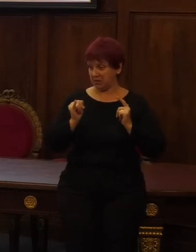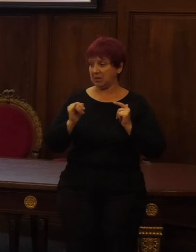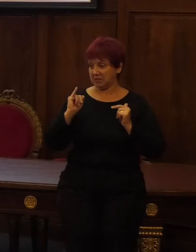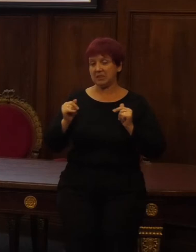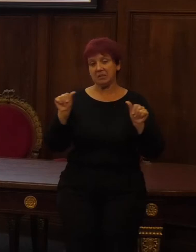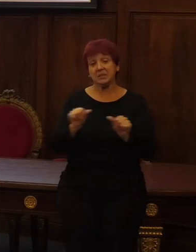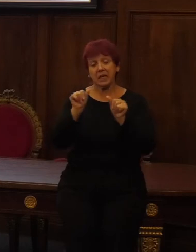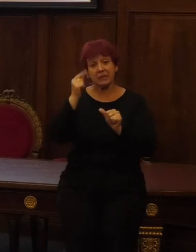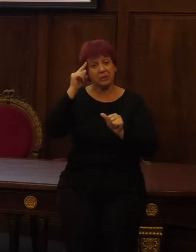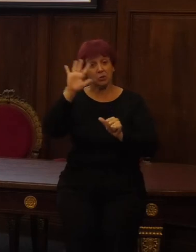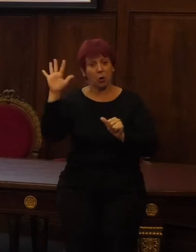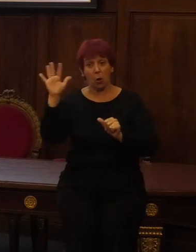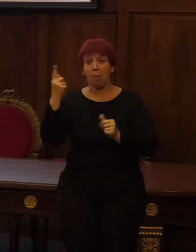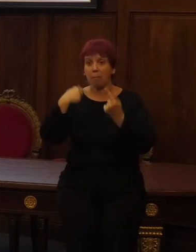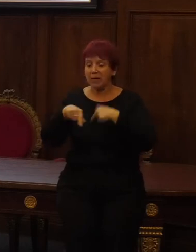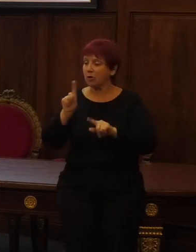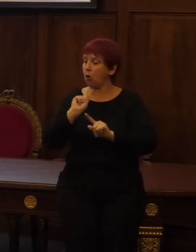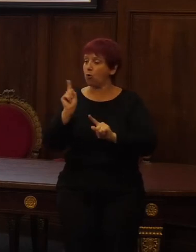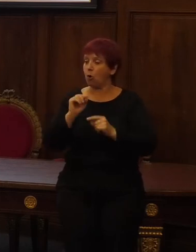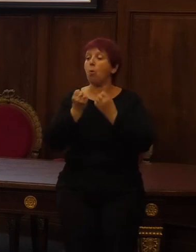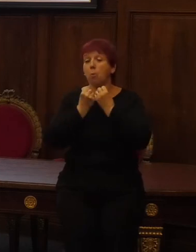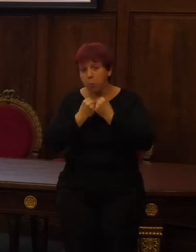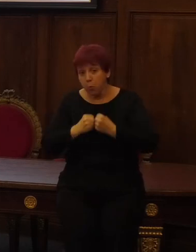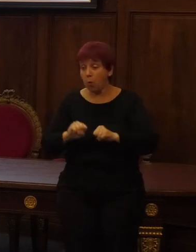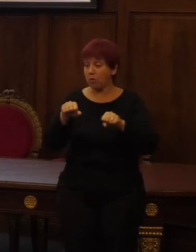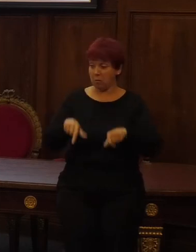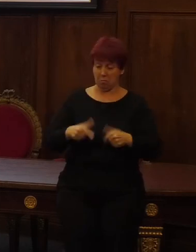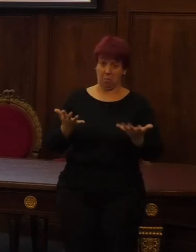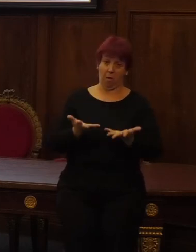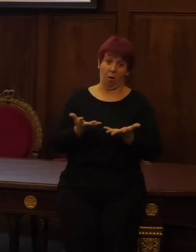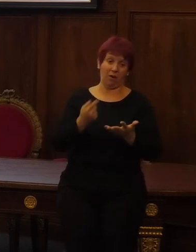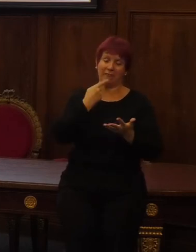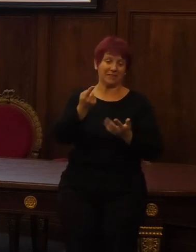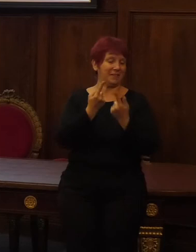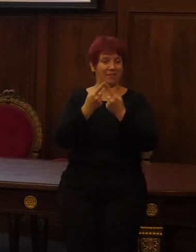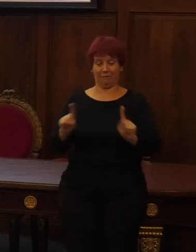se producía psicología, pero no se producía con las posibilidades que tenemos ahora.